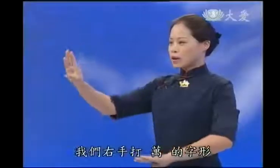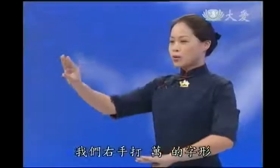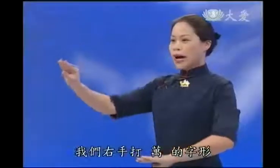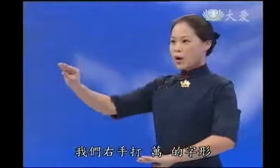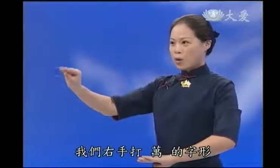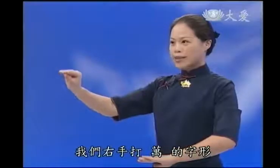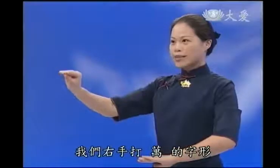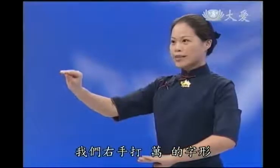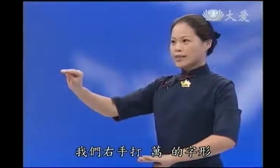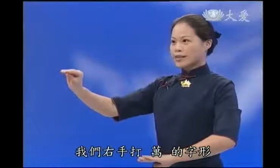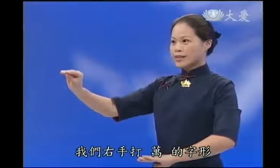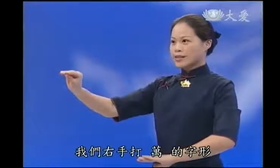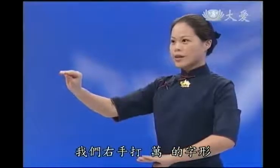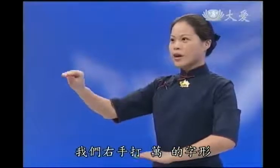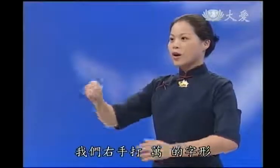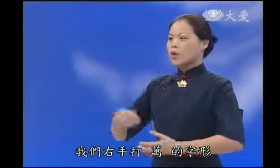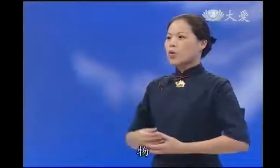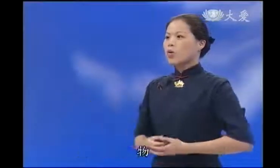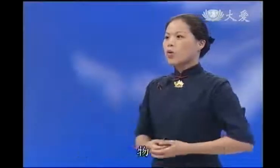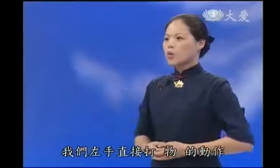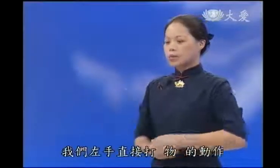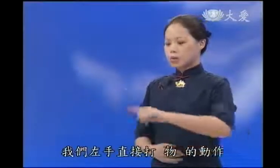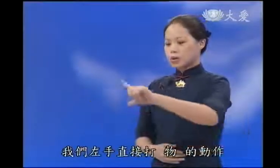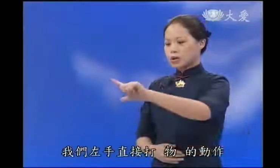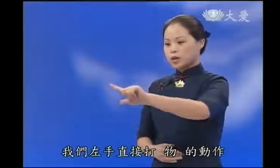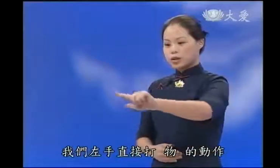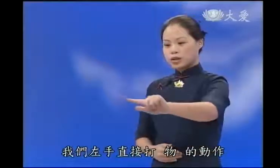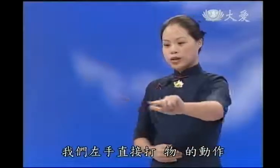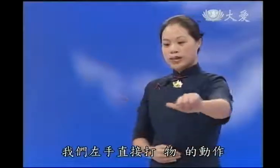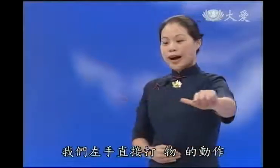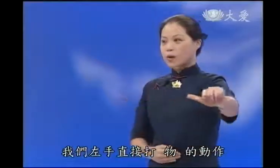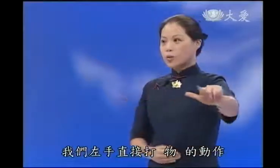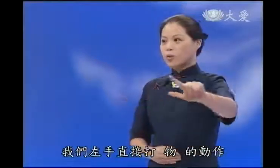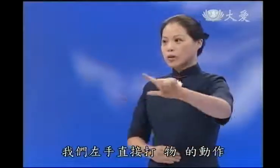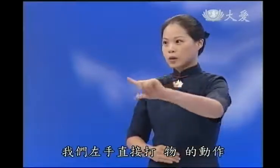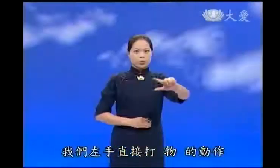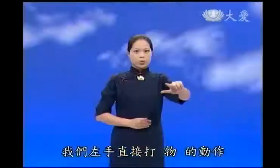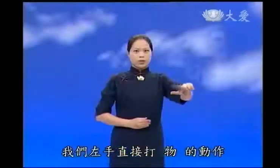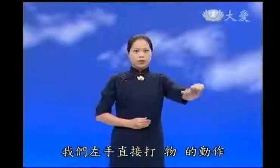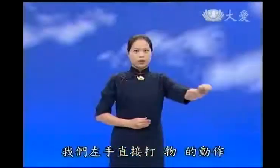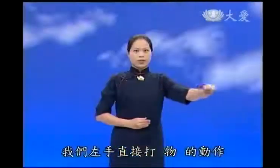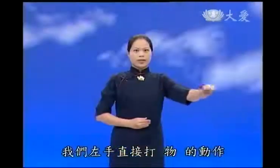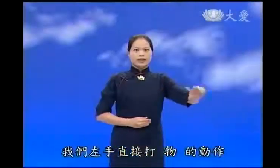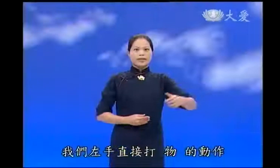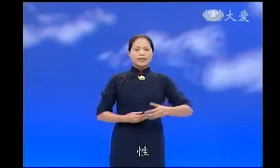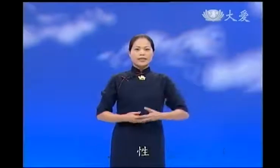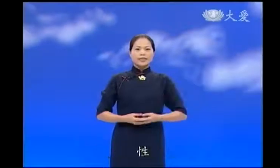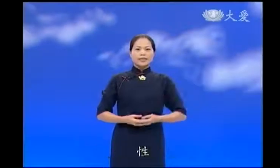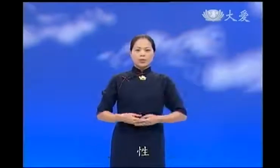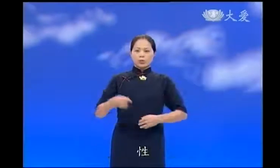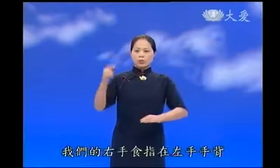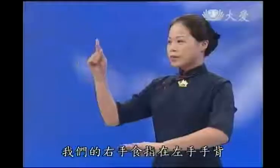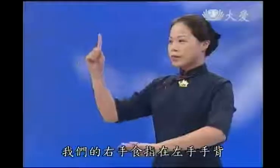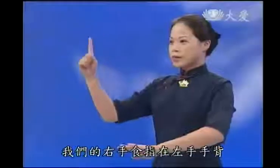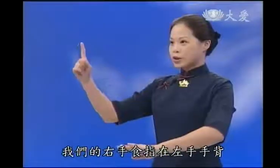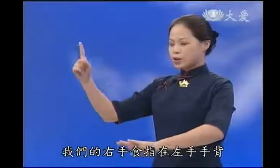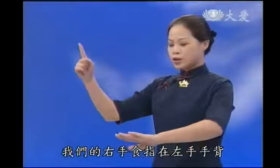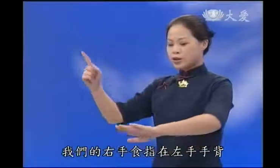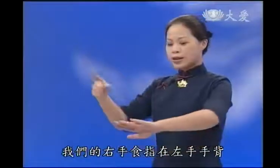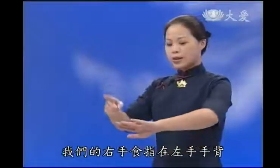手打万的字形，物我们左手直接打物的动作，性我们的右手食指在